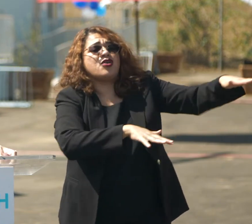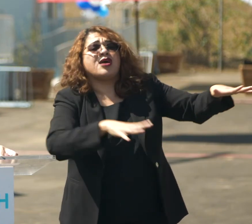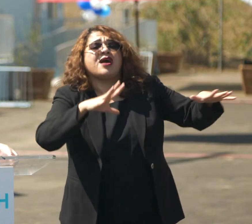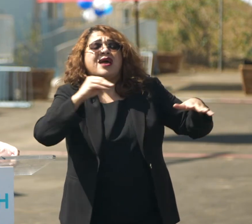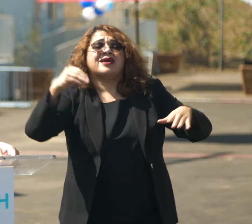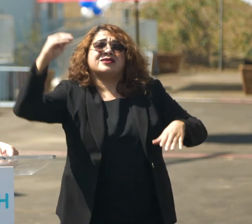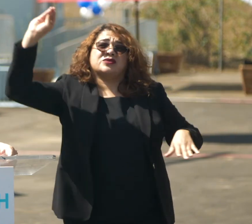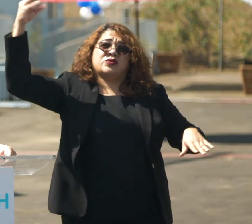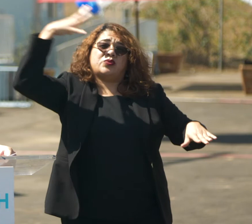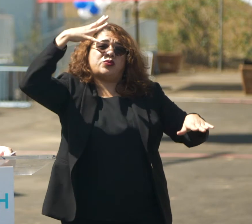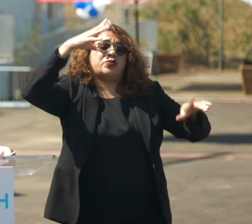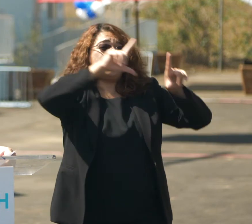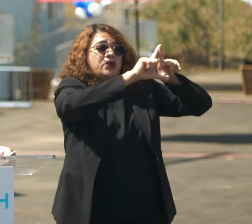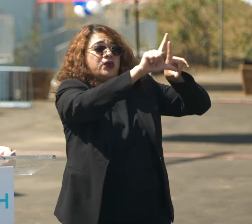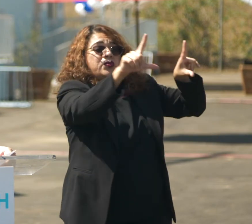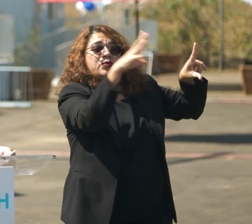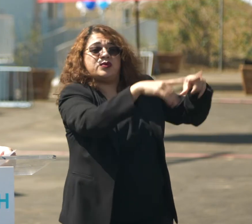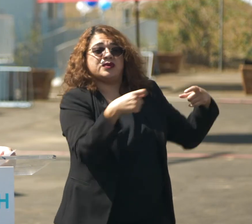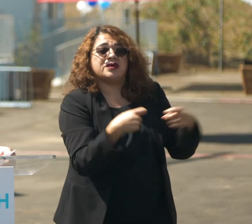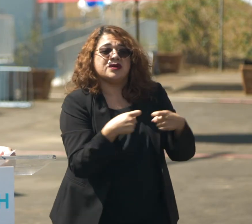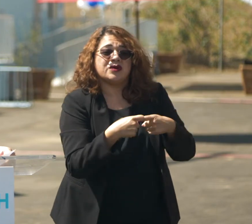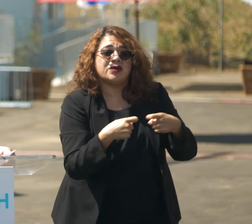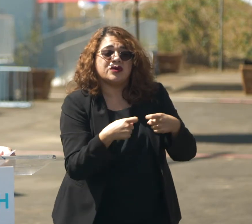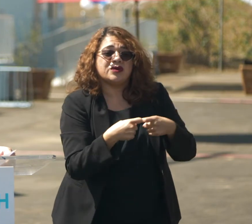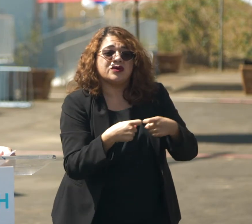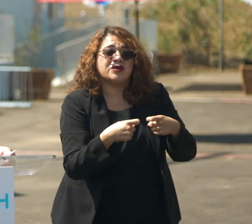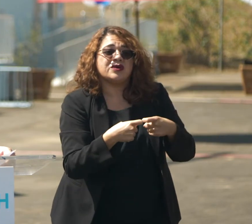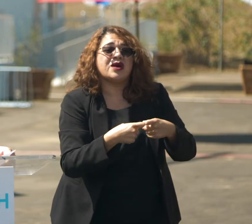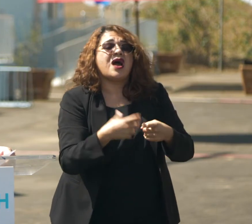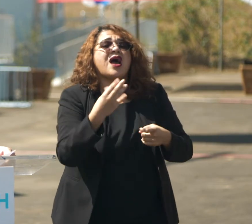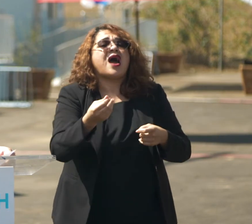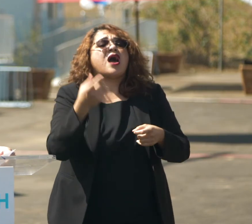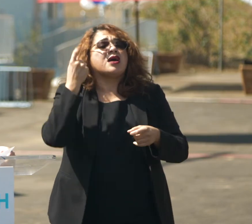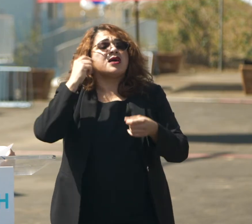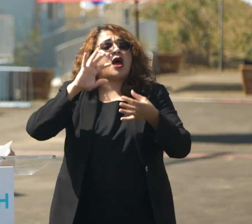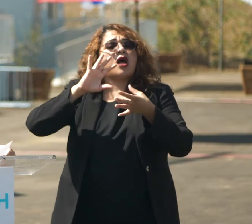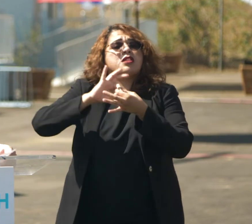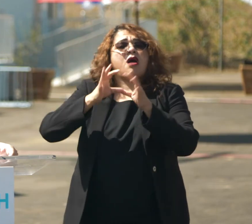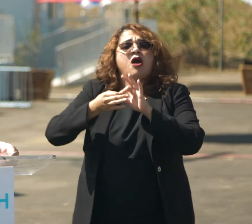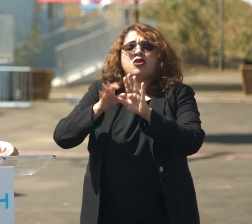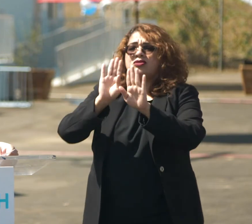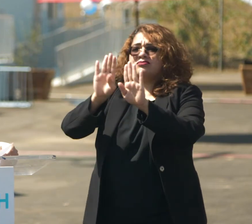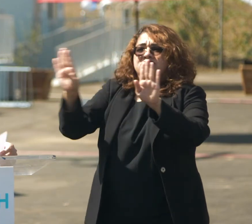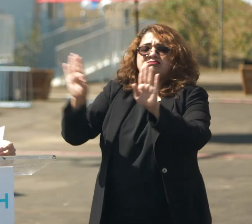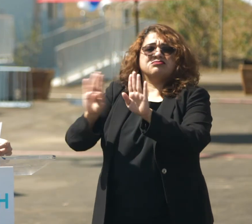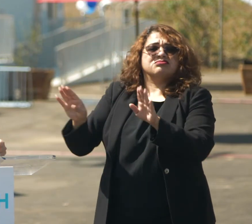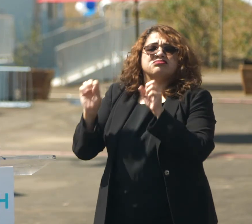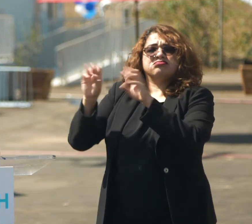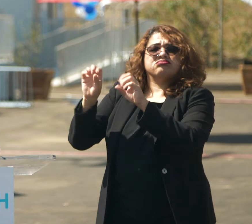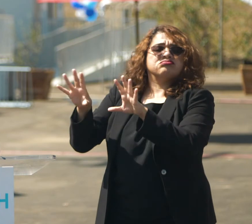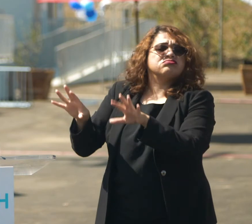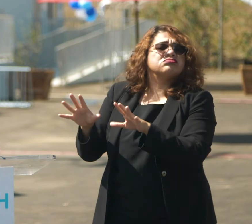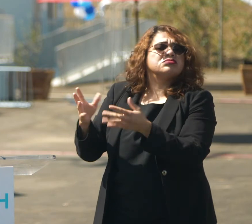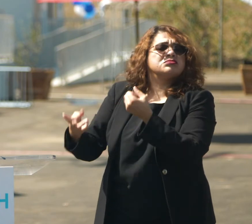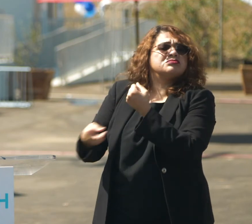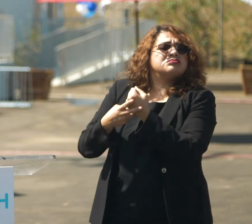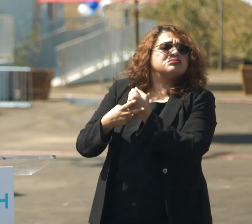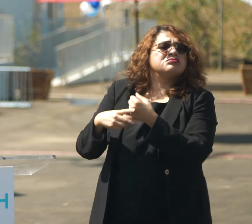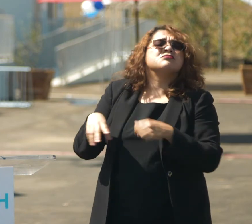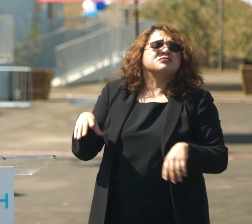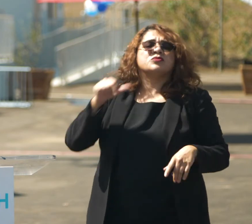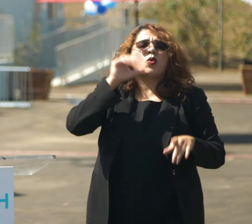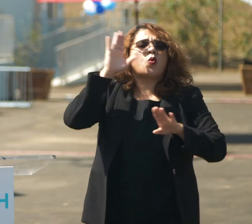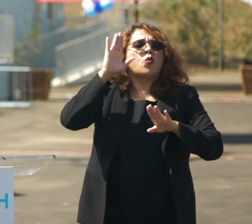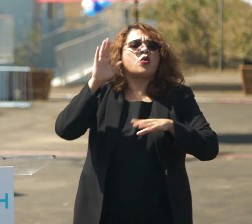solar, lugares para que las personas almacenen todas sus pertenencias y estacionamiento y más. La ciudad